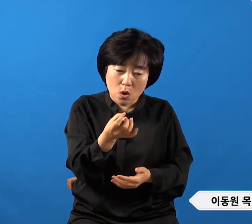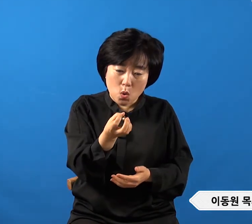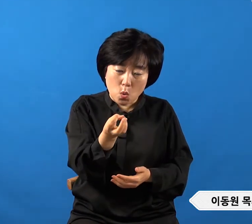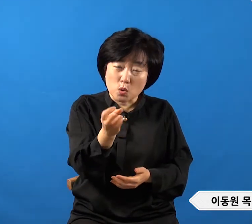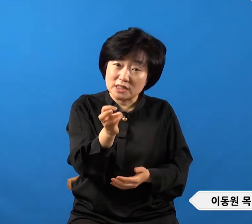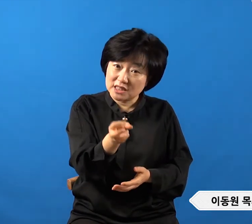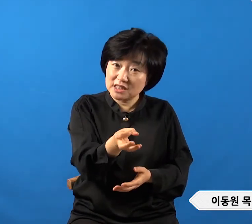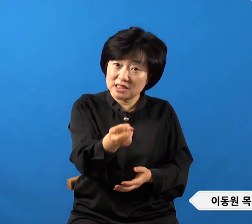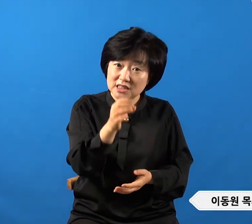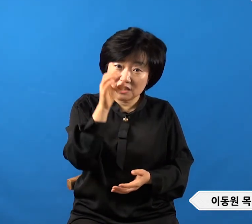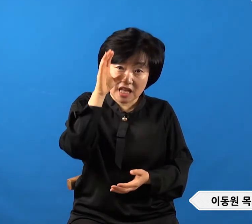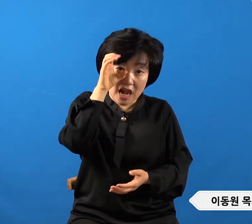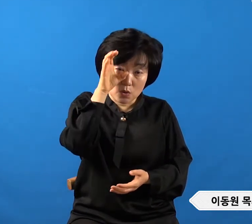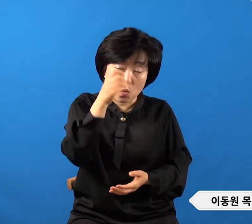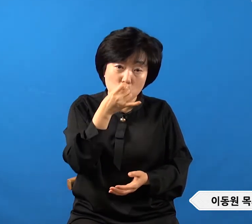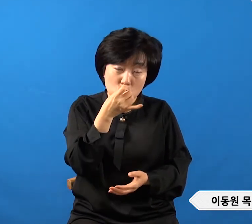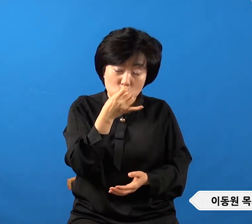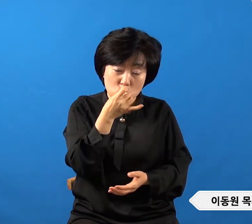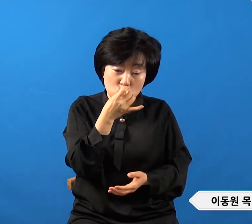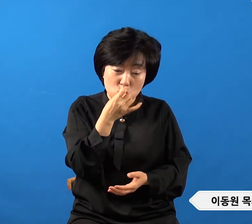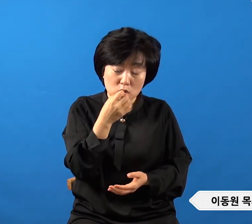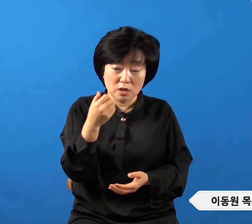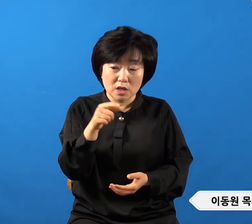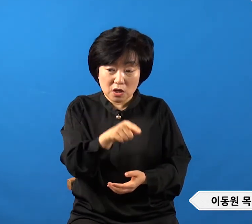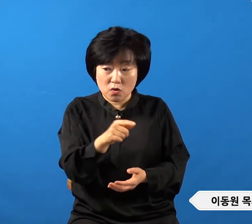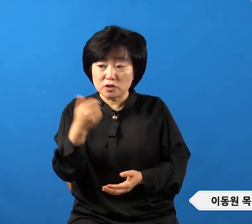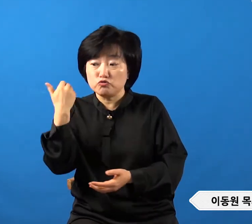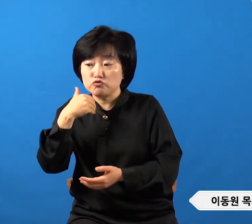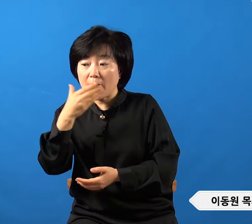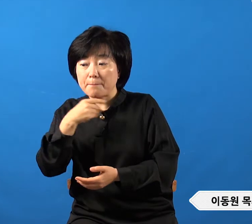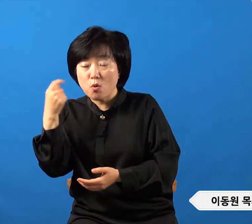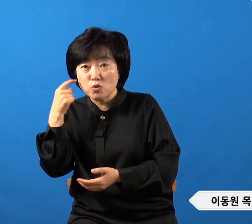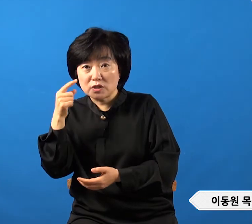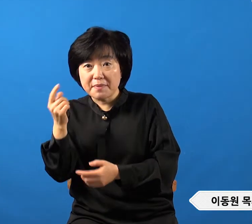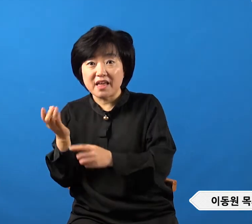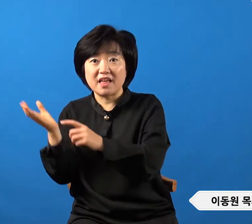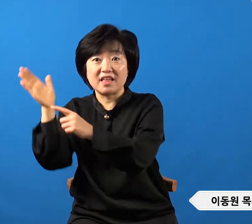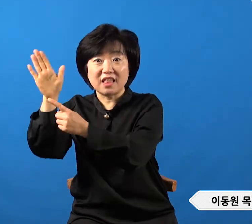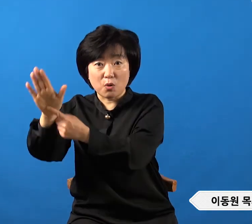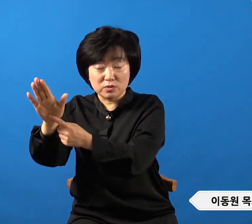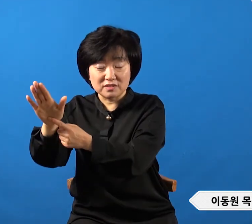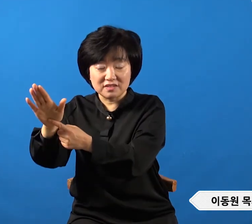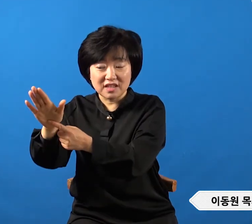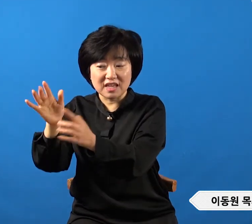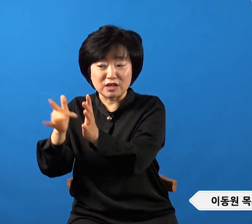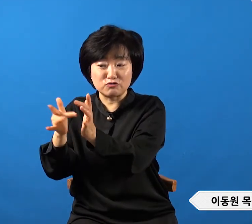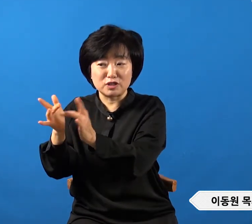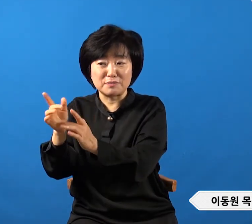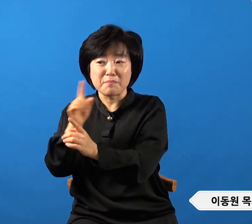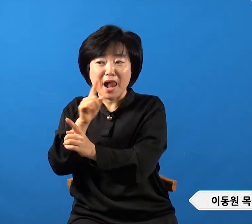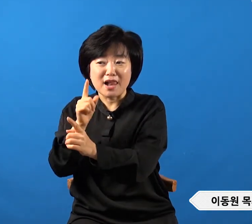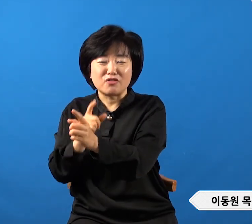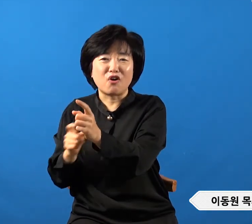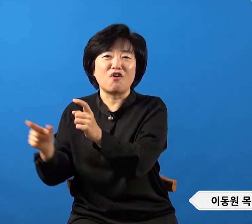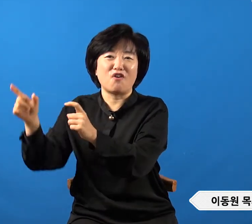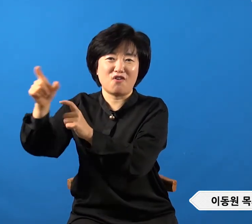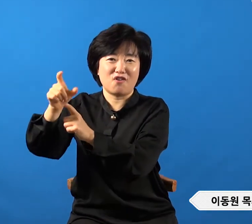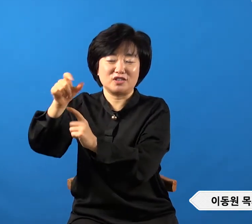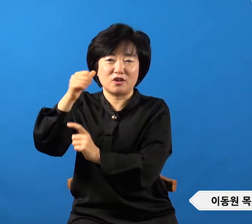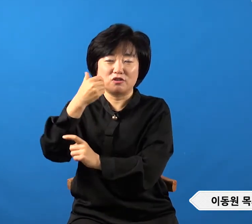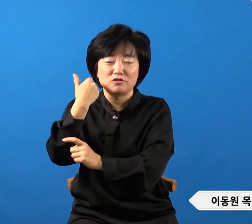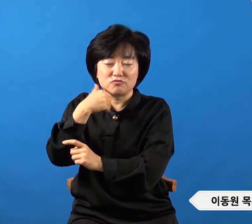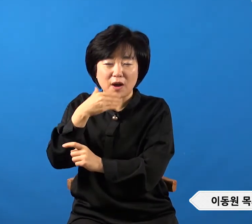알곡이다. 근데 거기에 누가복음에 읽어보면 예수님은 한 가지 더 첨부를 하세요. 누가복음에서.